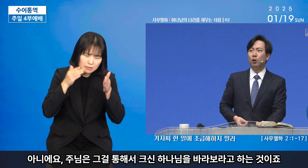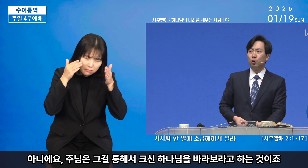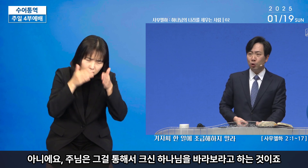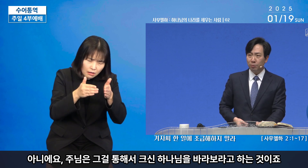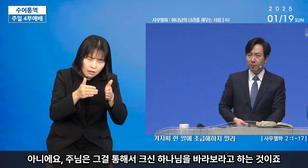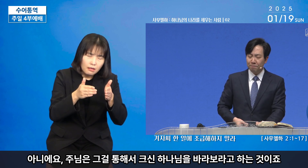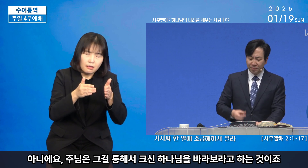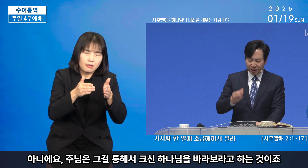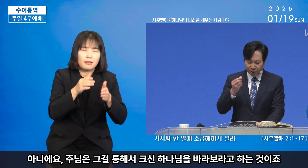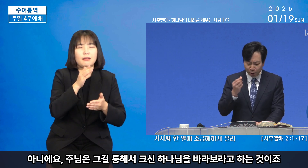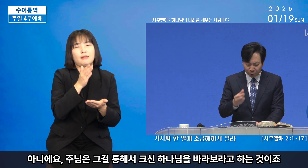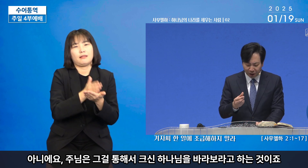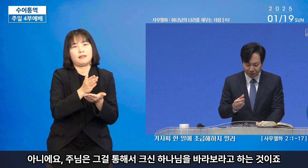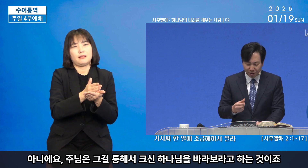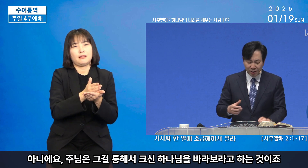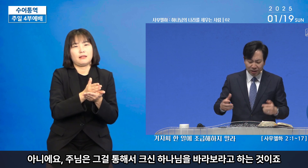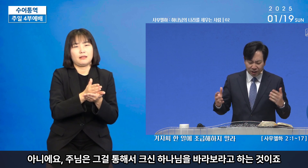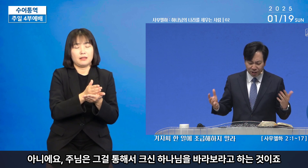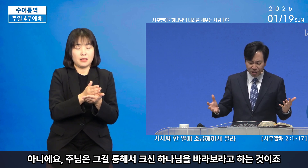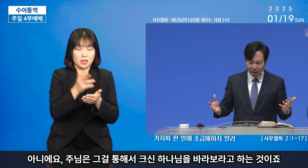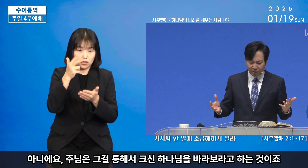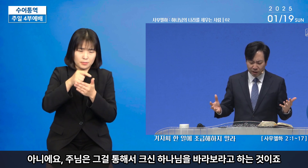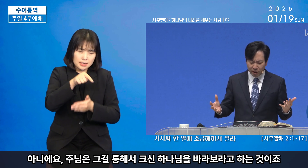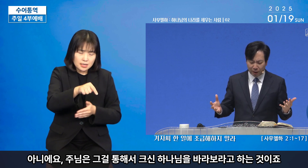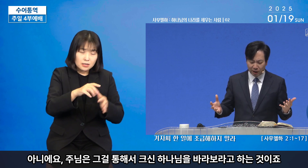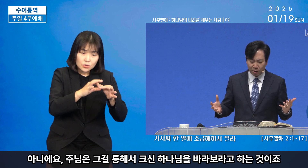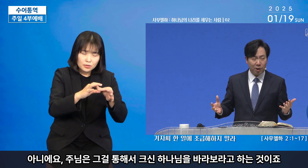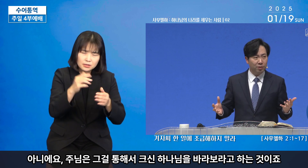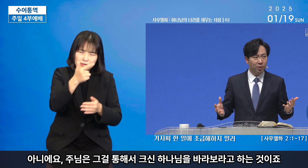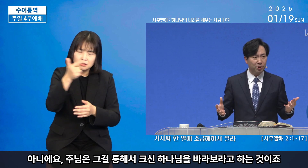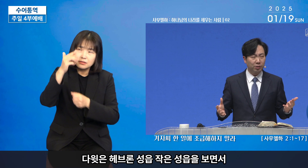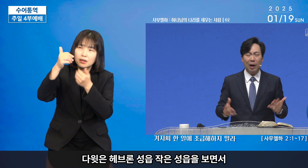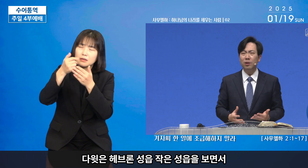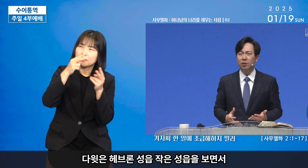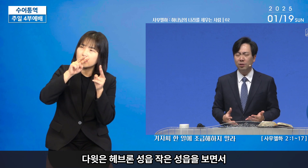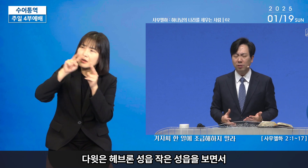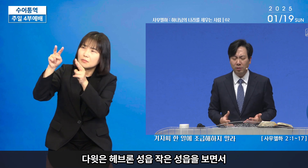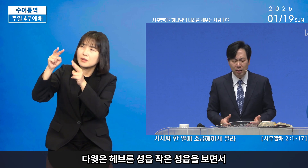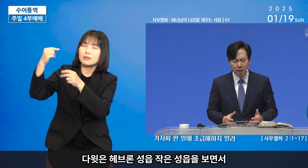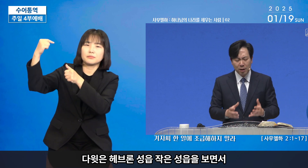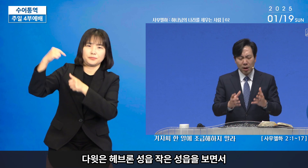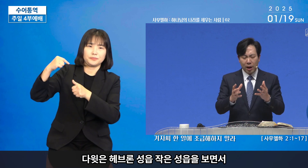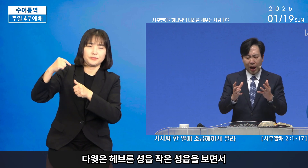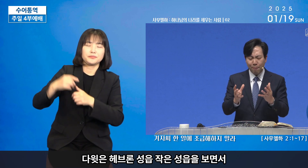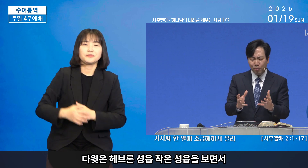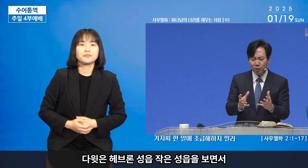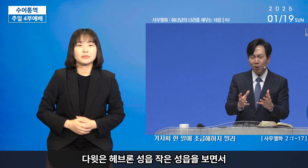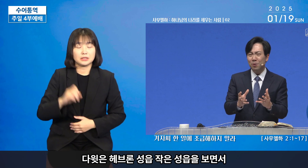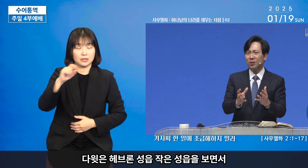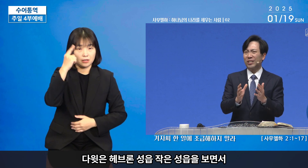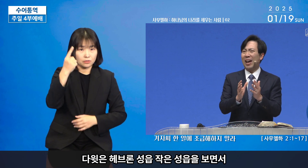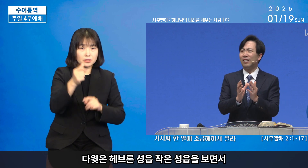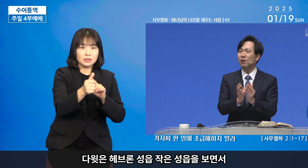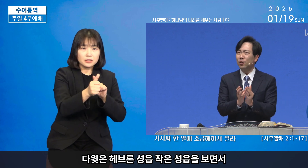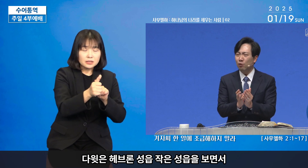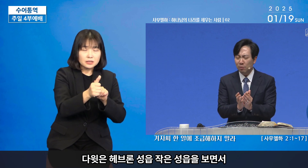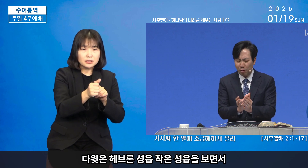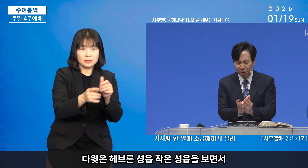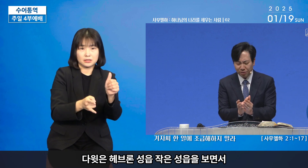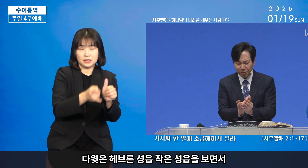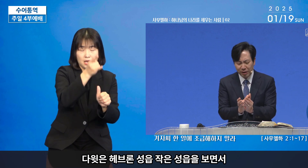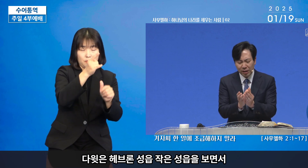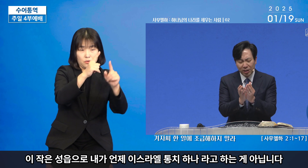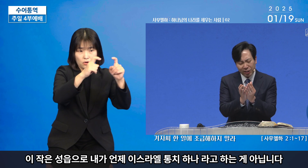아니에요. 주님은 그걸 통해서 크신 하나님을 바라보라고 하는 것이죠. 다윗은 헤브론 성읍, 작은